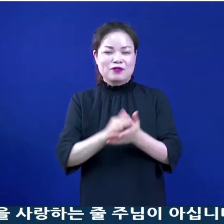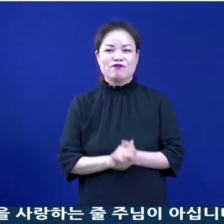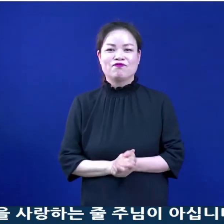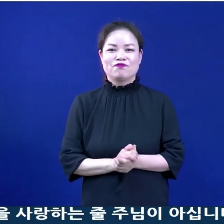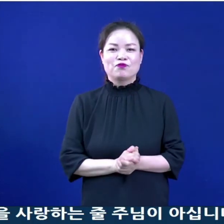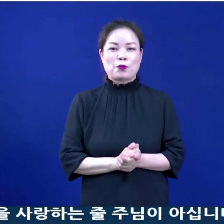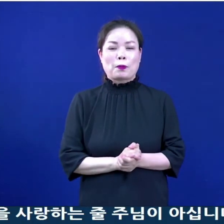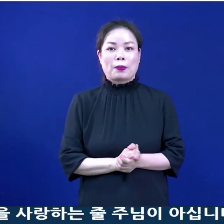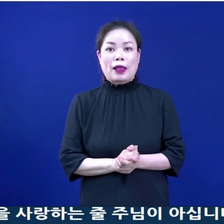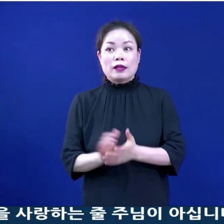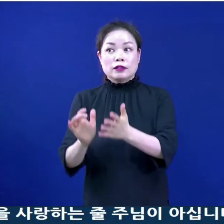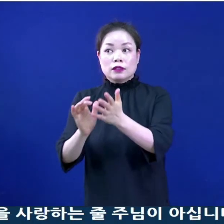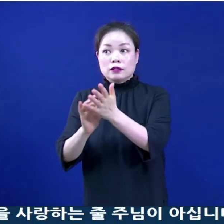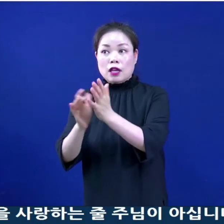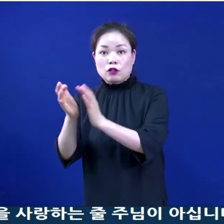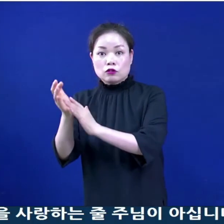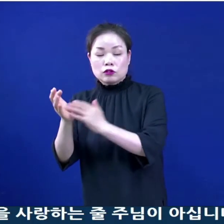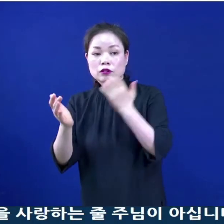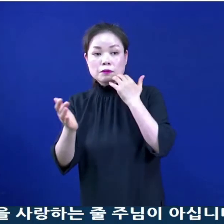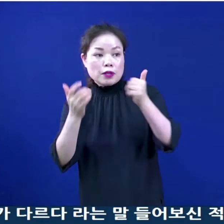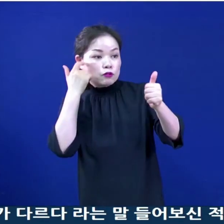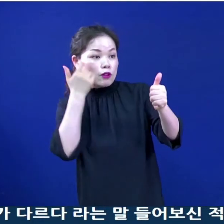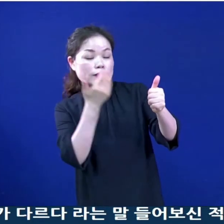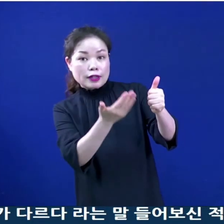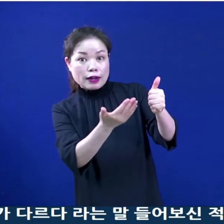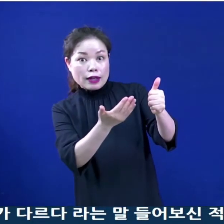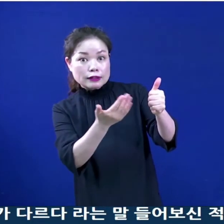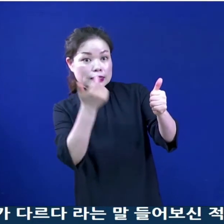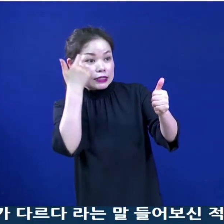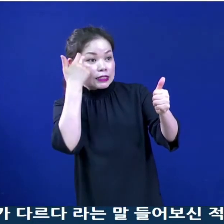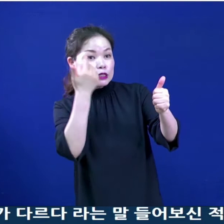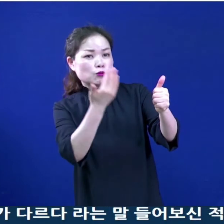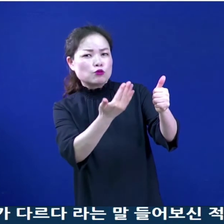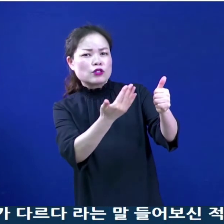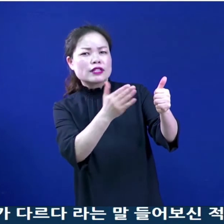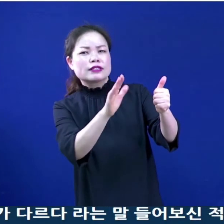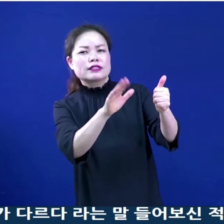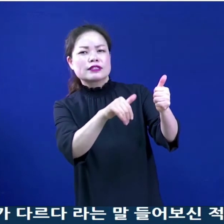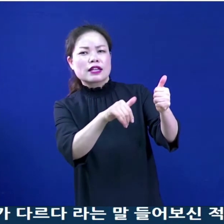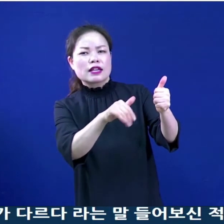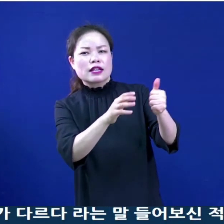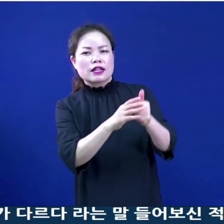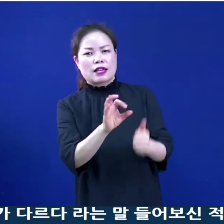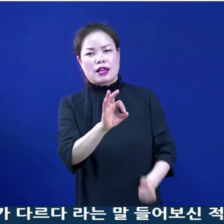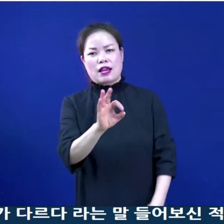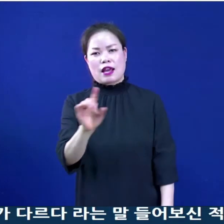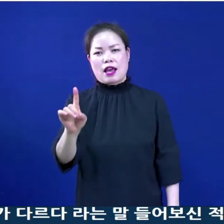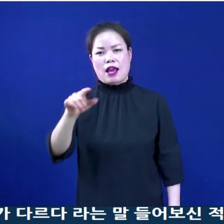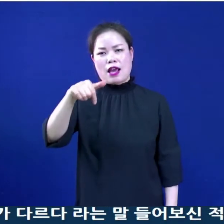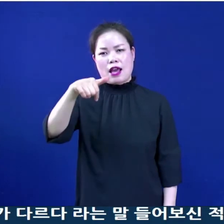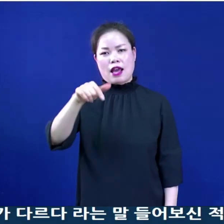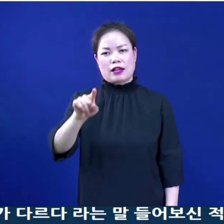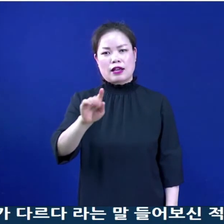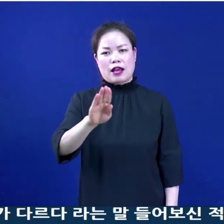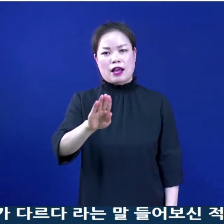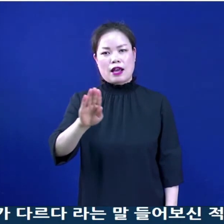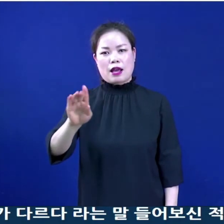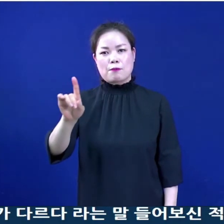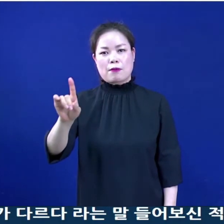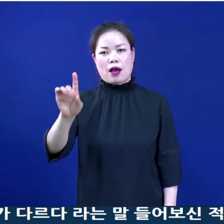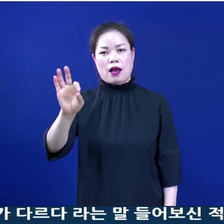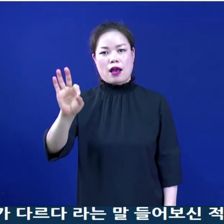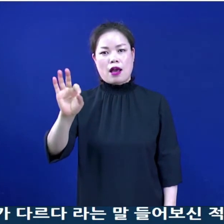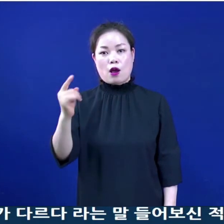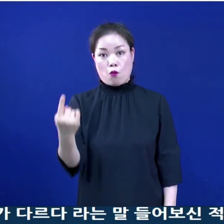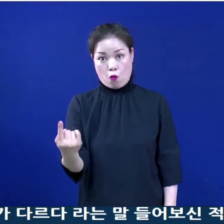겁니다. 예수님이 베드로에게 네가 나를 사랑하느냐 하고 질문했을 때는 아가빠오라는 이 단어를 사용해요.